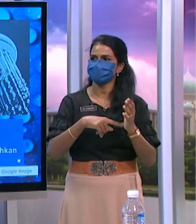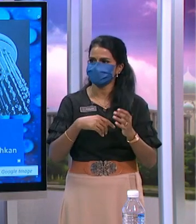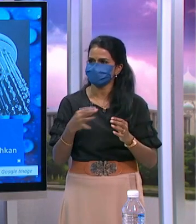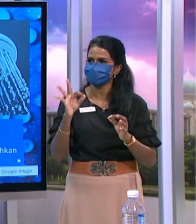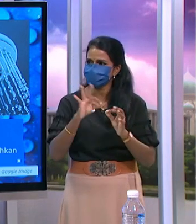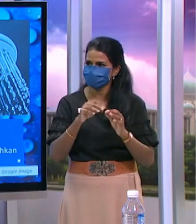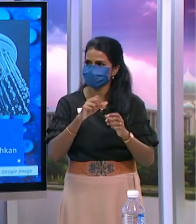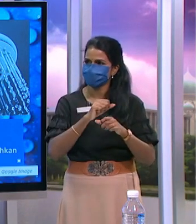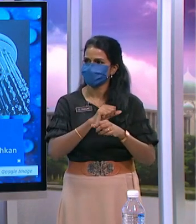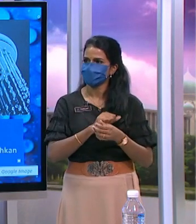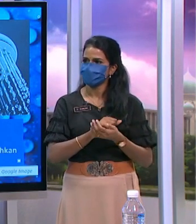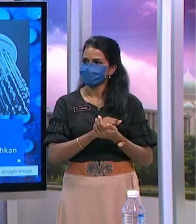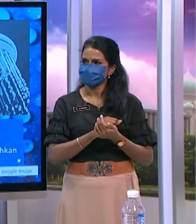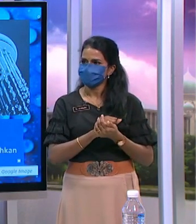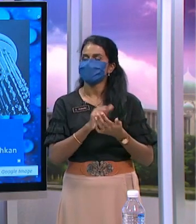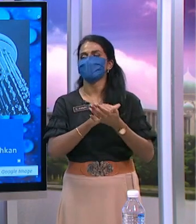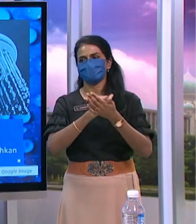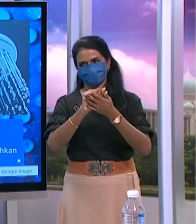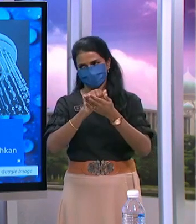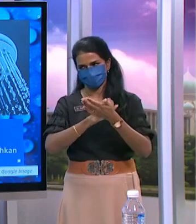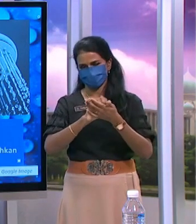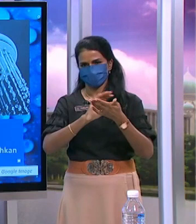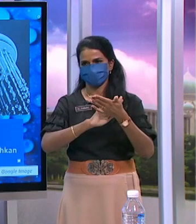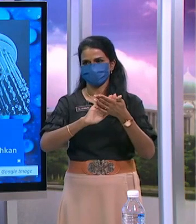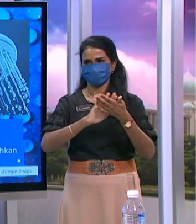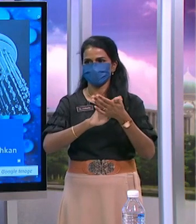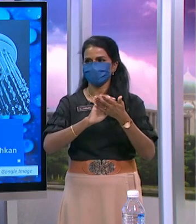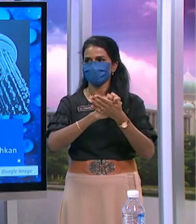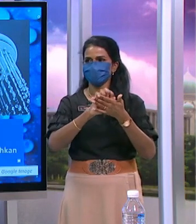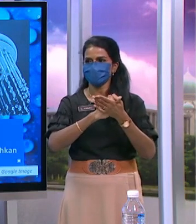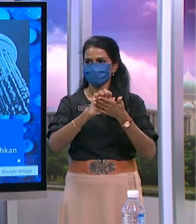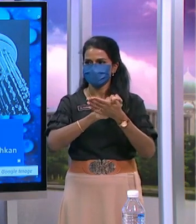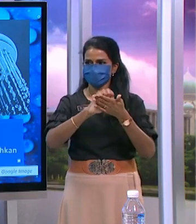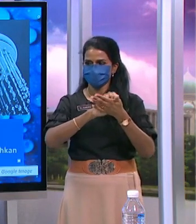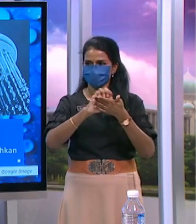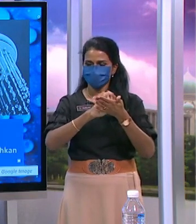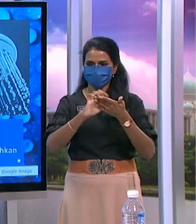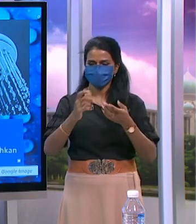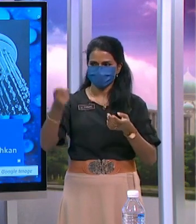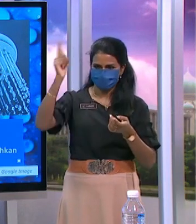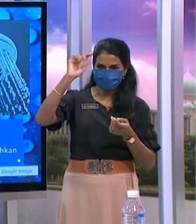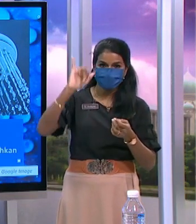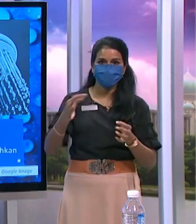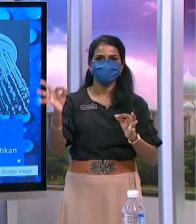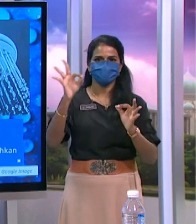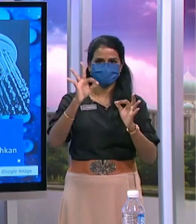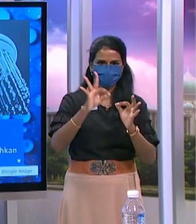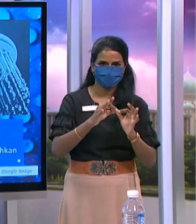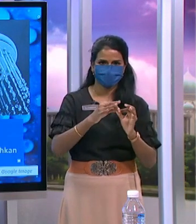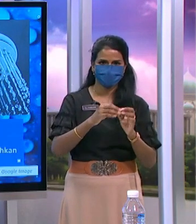yang sesuai dia? Sabun. Ha, sabun. Sabun. Sabun mandi yang sesuai.